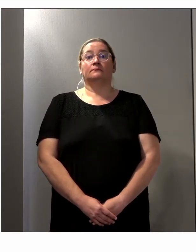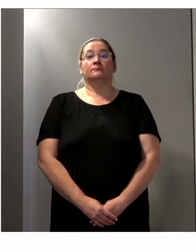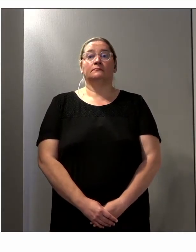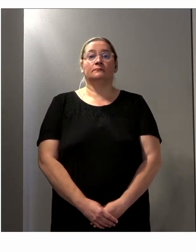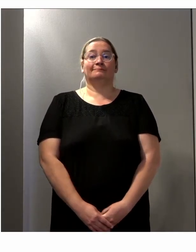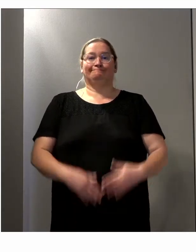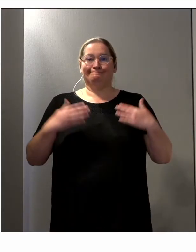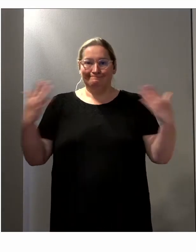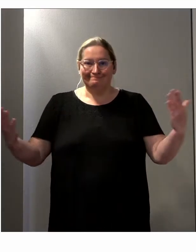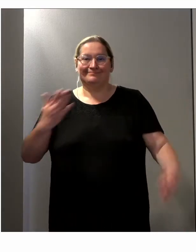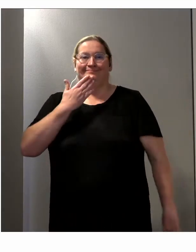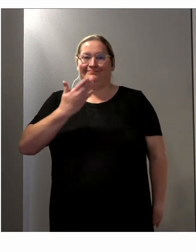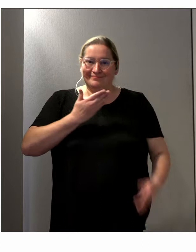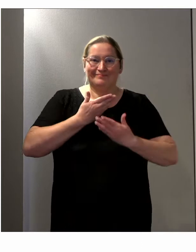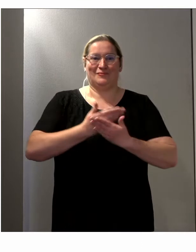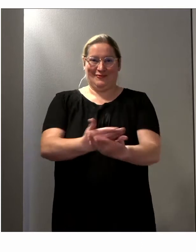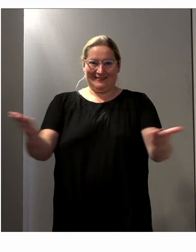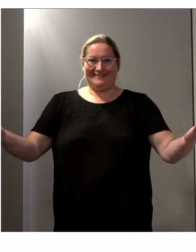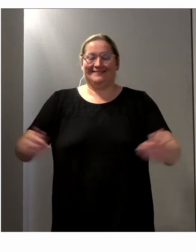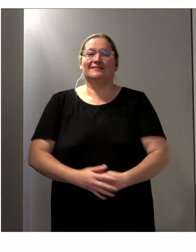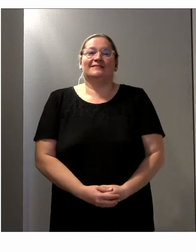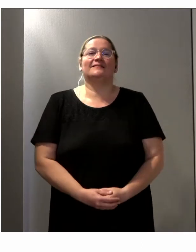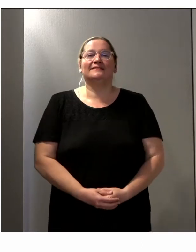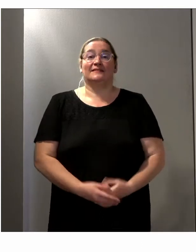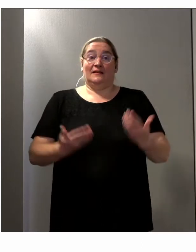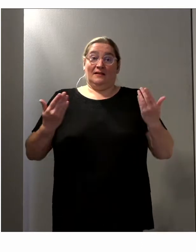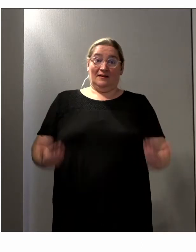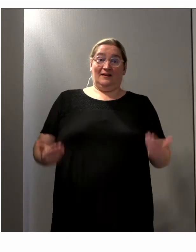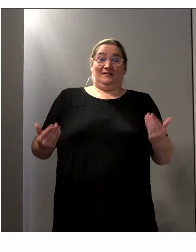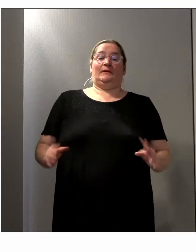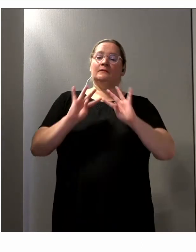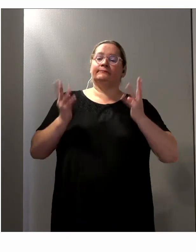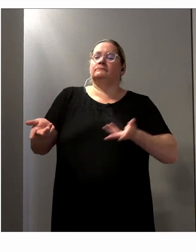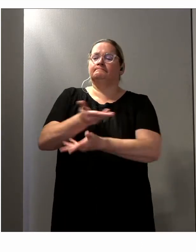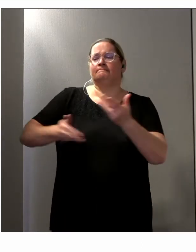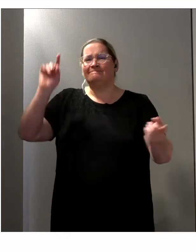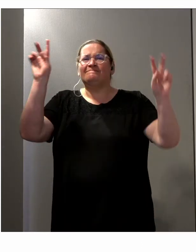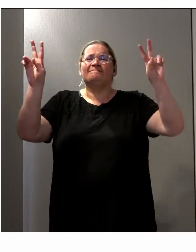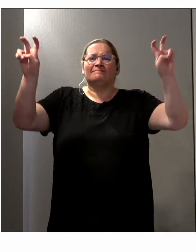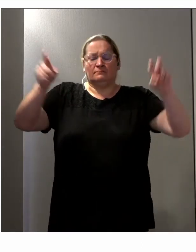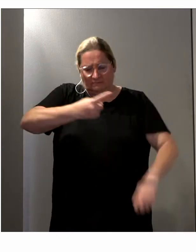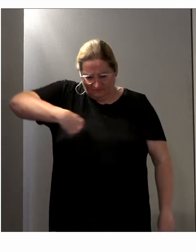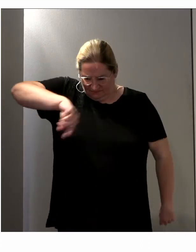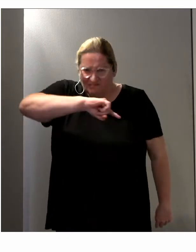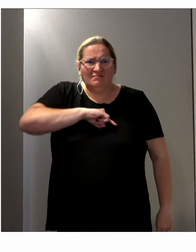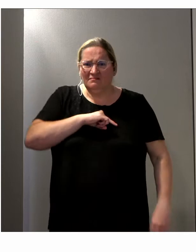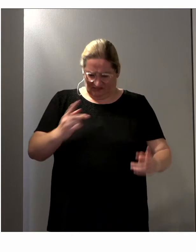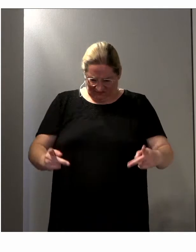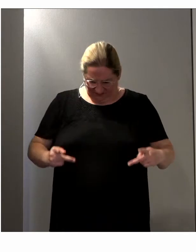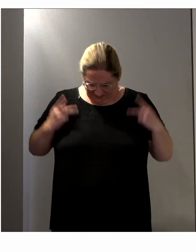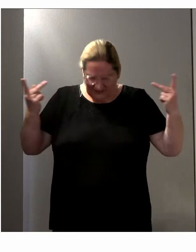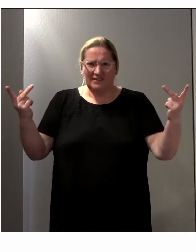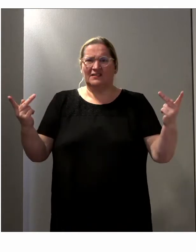Hein. Bien, bonjour à tous. Donc, notre table ronde est intitulée Sommes-nous condamnés à vivre sous le